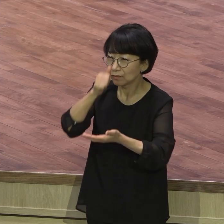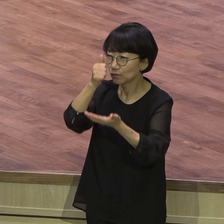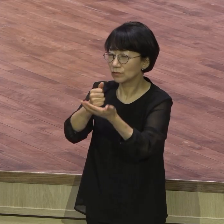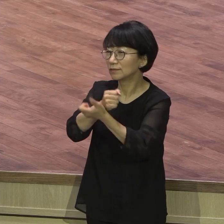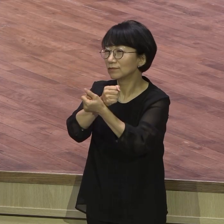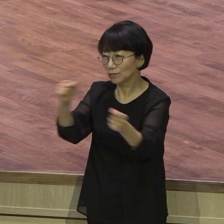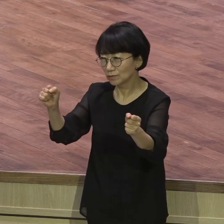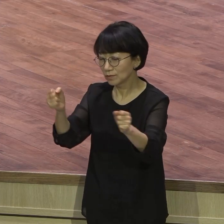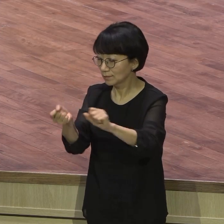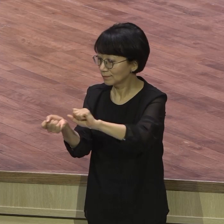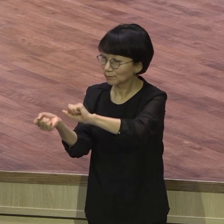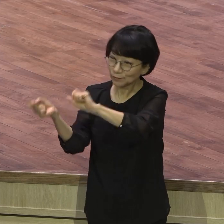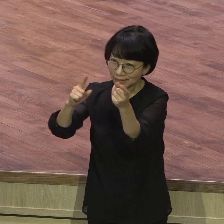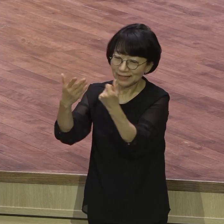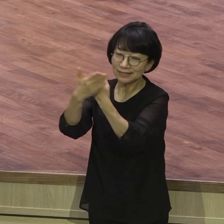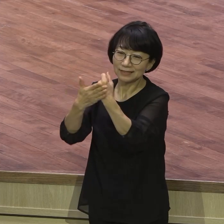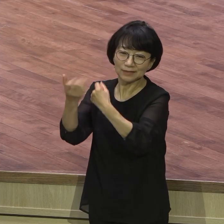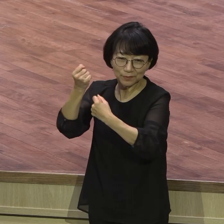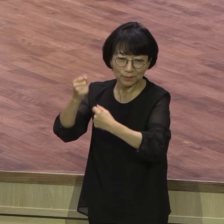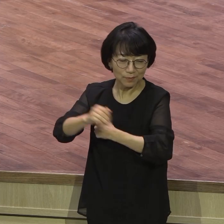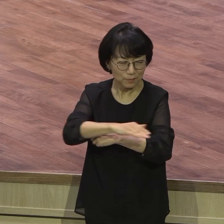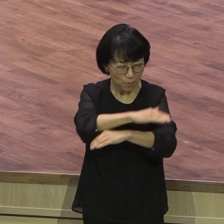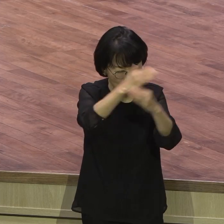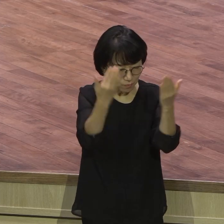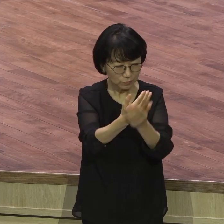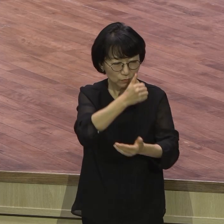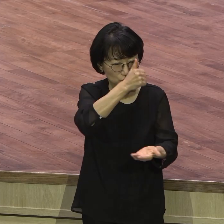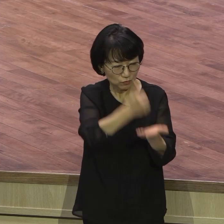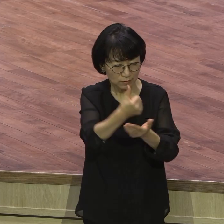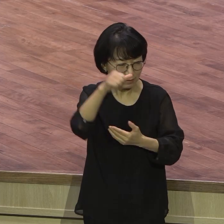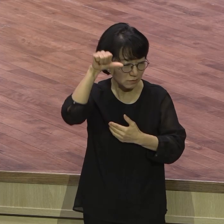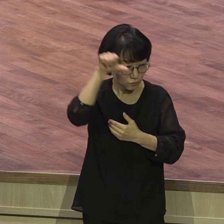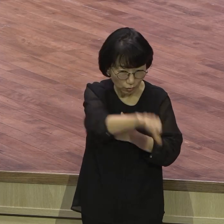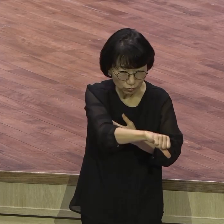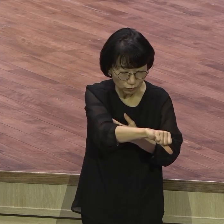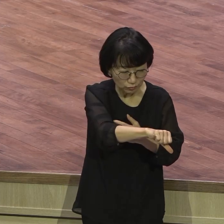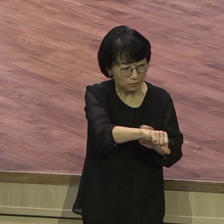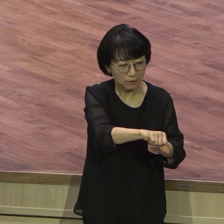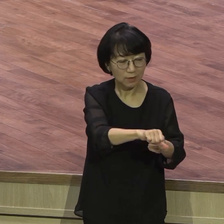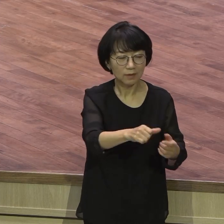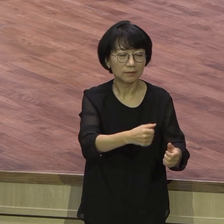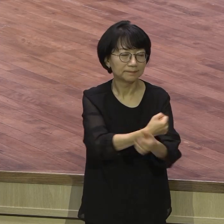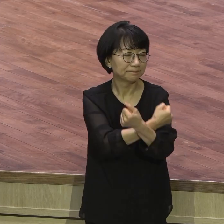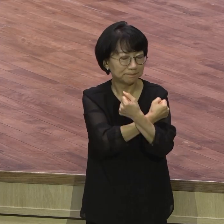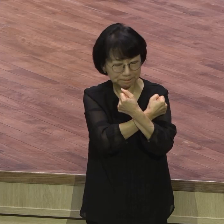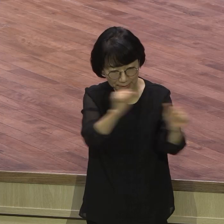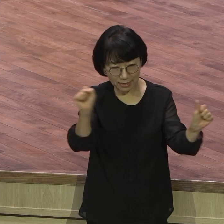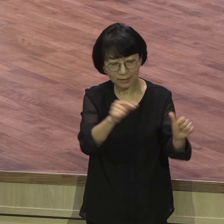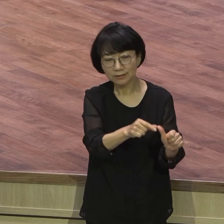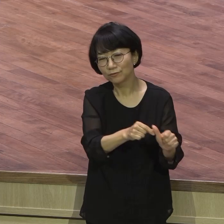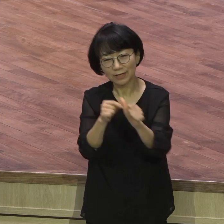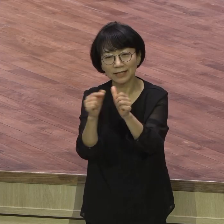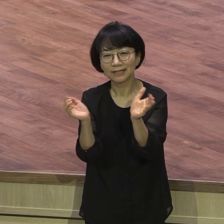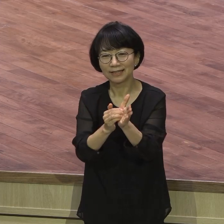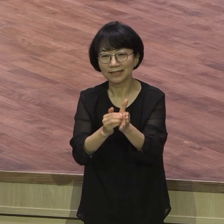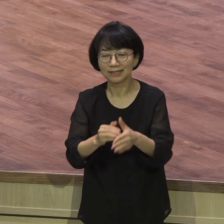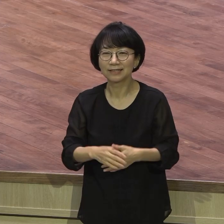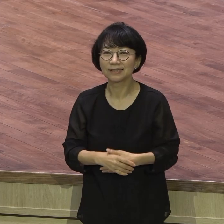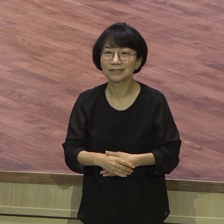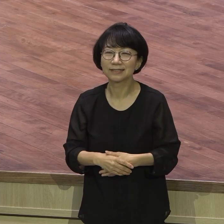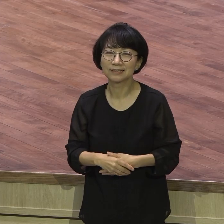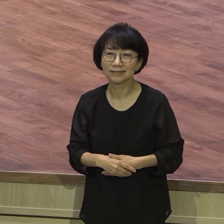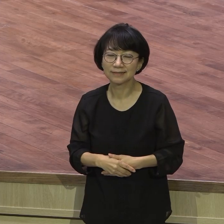모든 죄와 저주에서 그 대가로 송양받았다. 송양받은